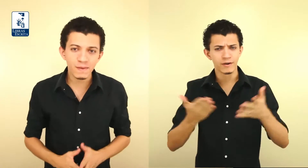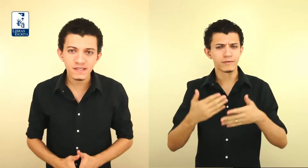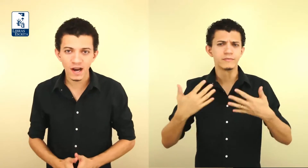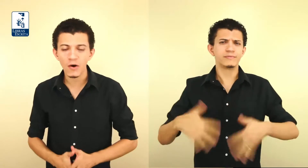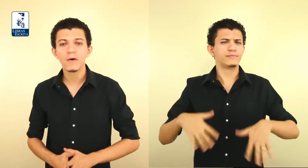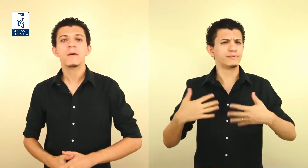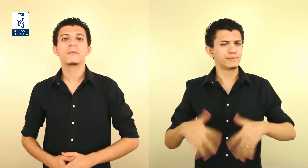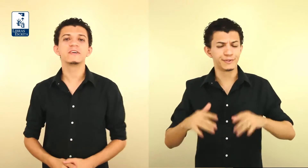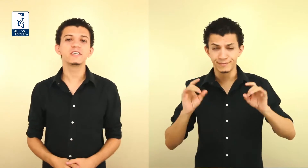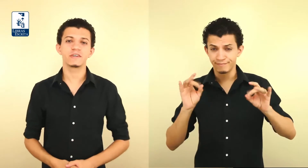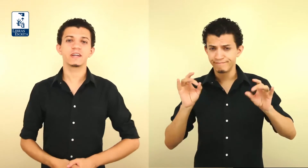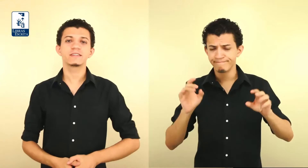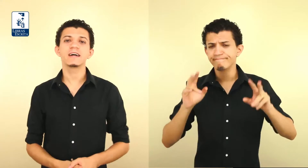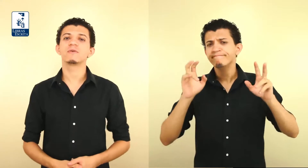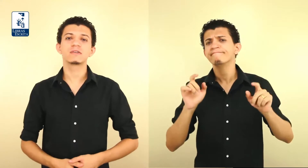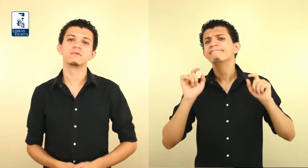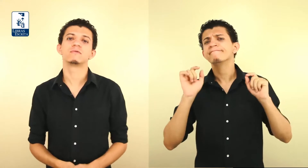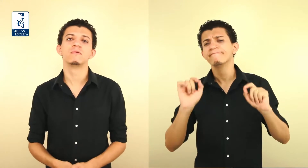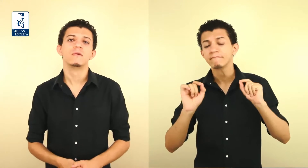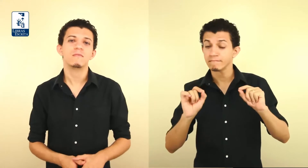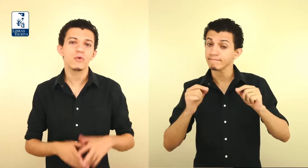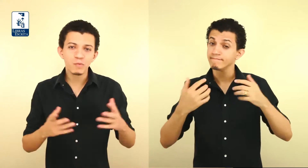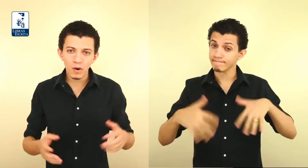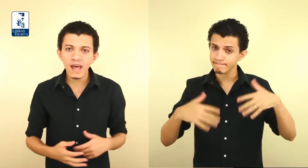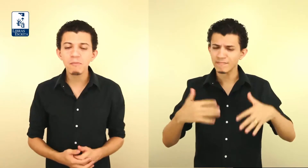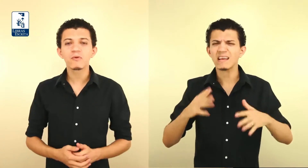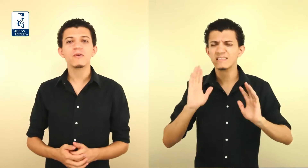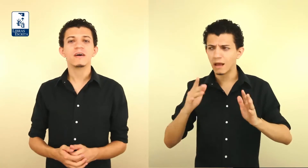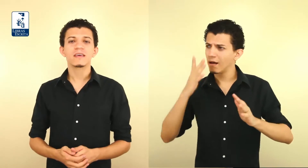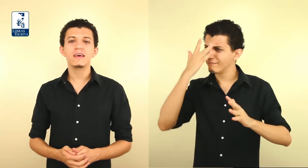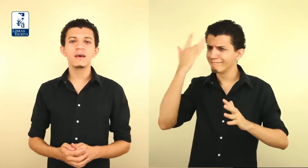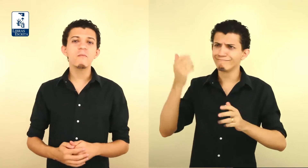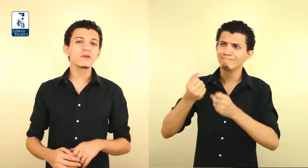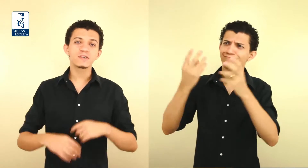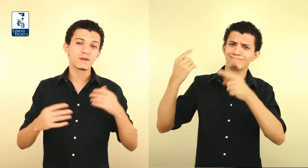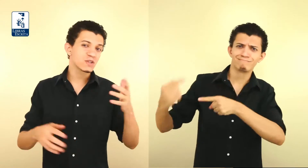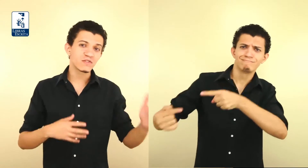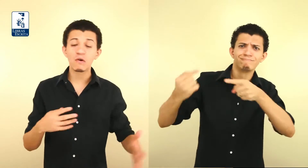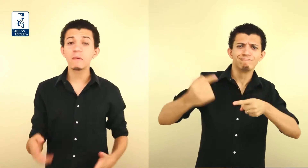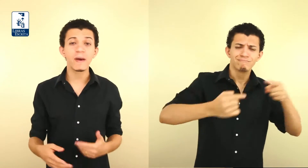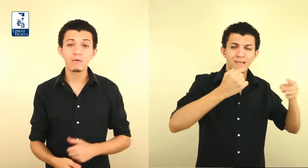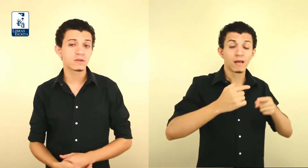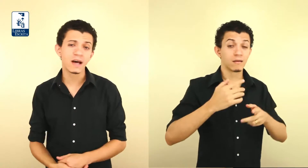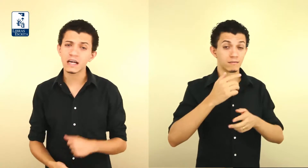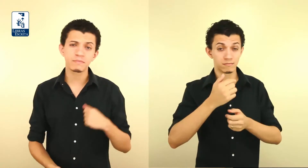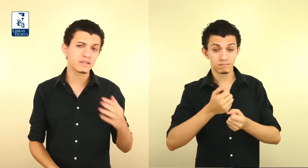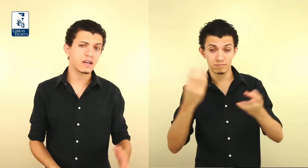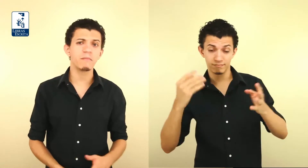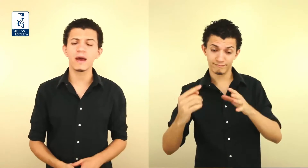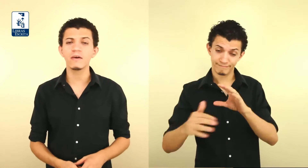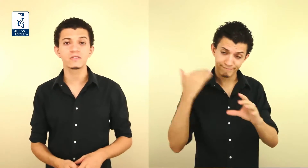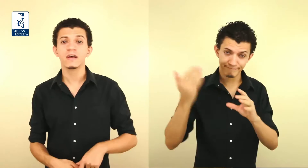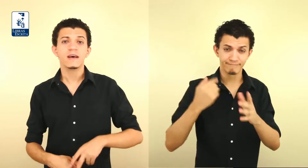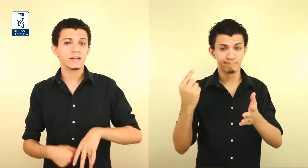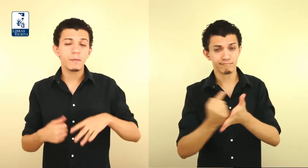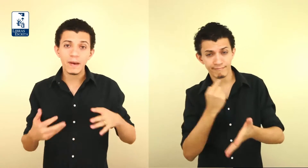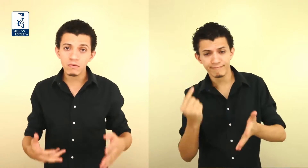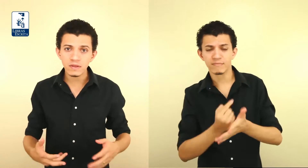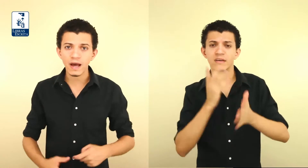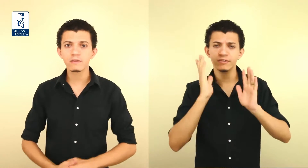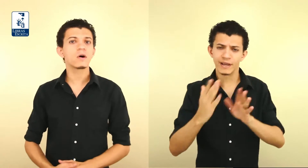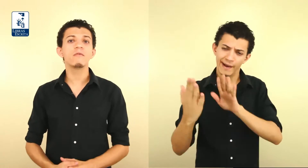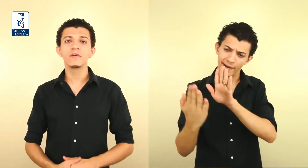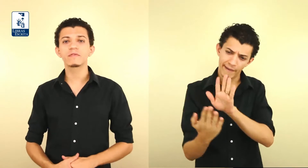muito especial que a gente vai tratar de um assunto muito polêmico que muitas pessoas ficam me perguntando, mandando e-mails, já